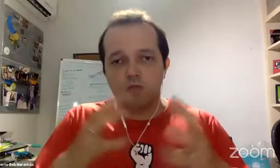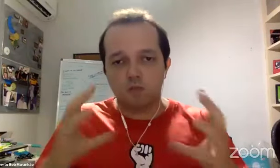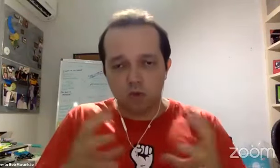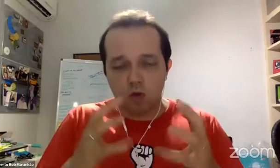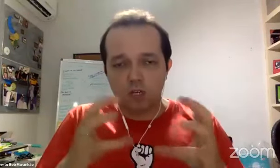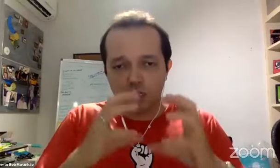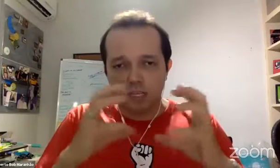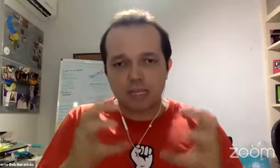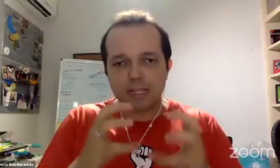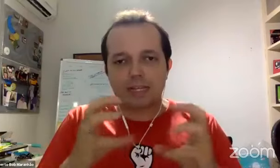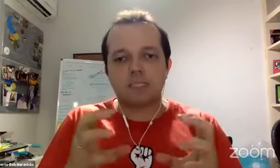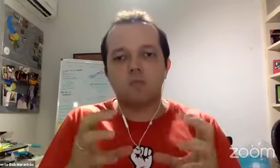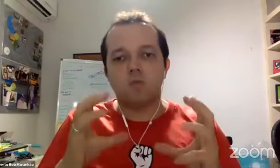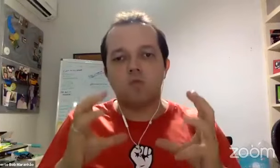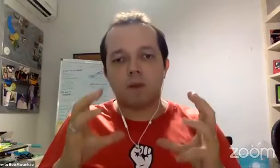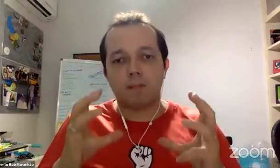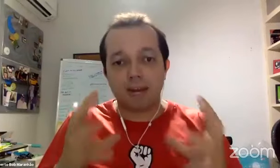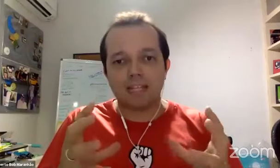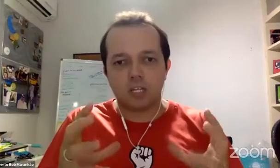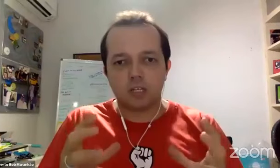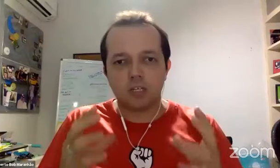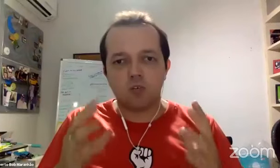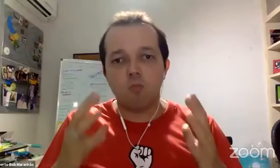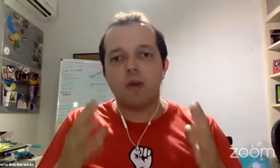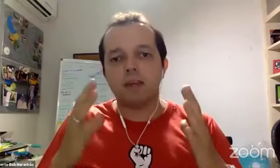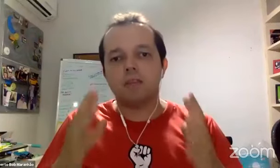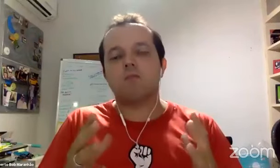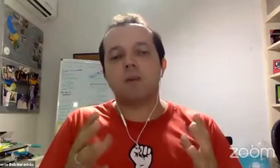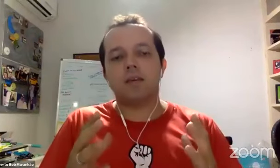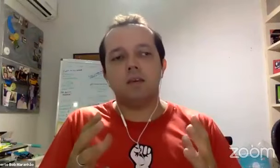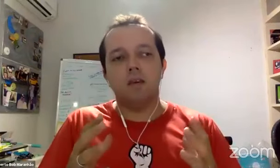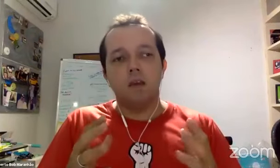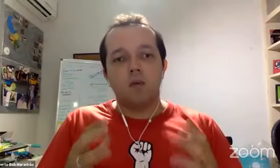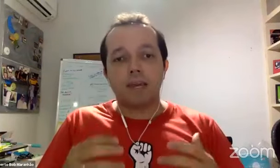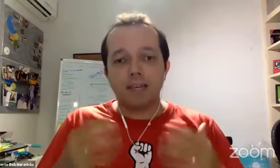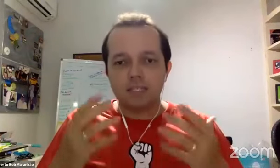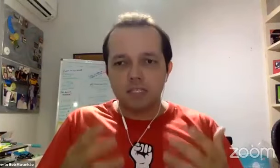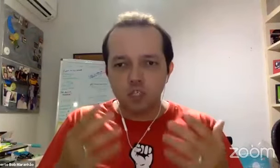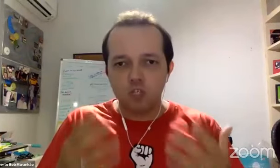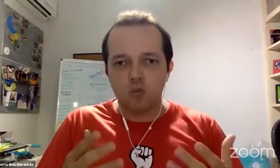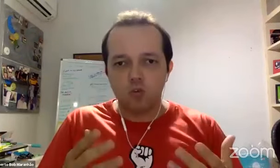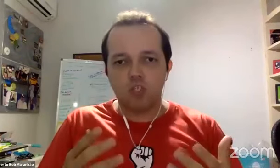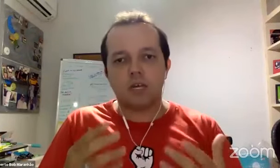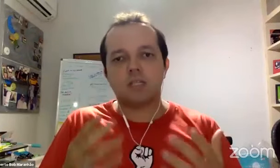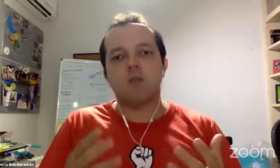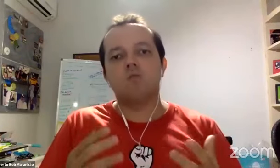contexto, e aí eu vou realmente tentar trazer um pouco para a prática, né, de como é que